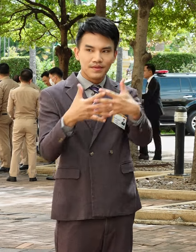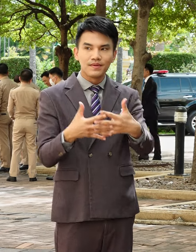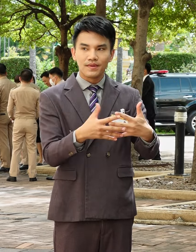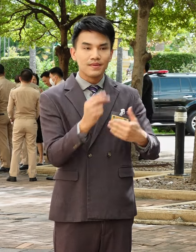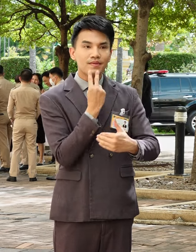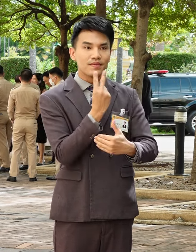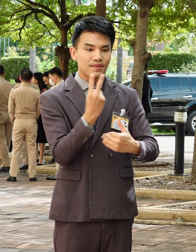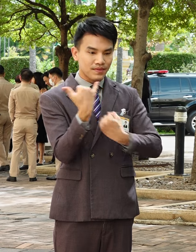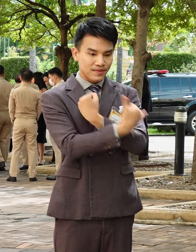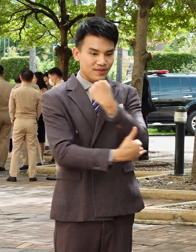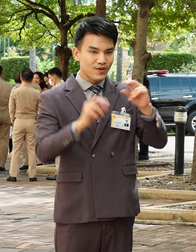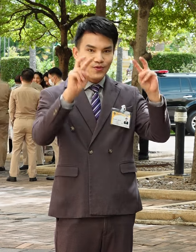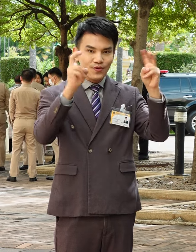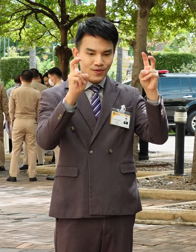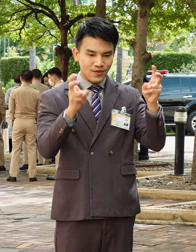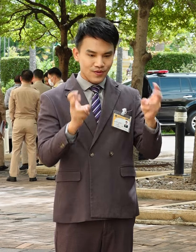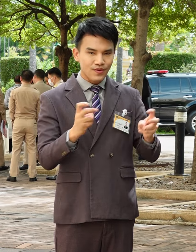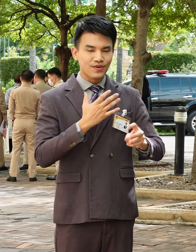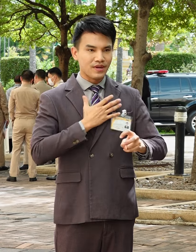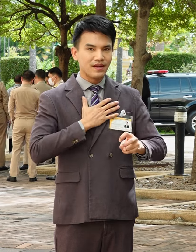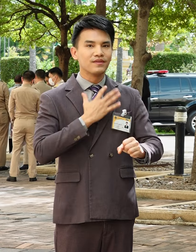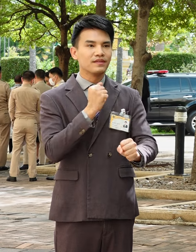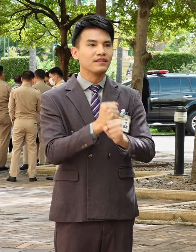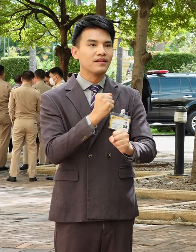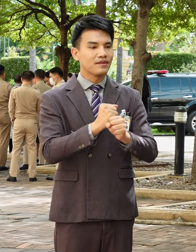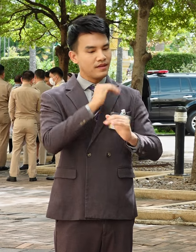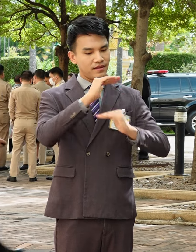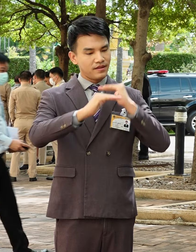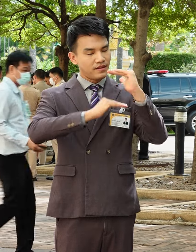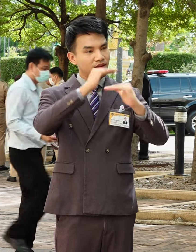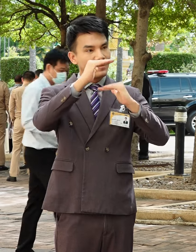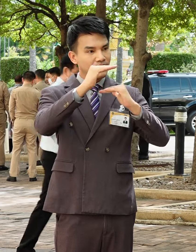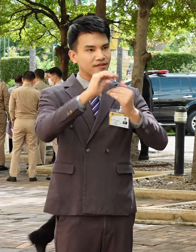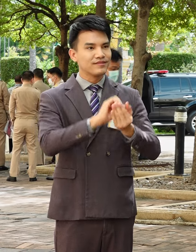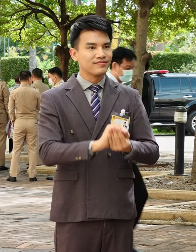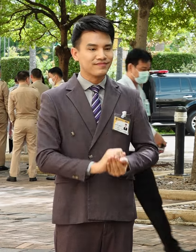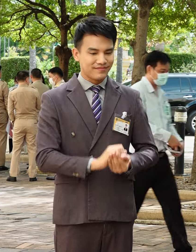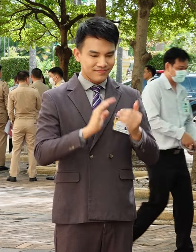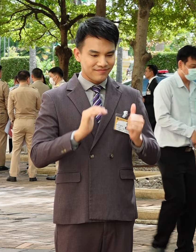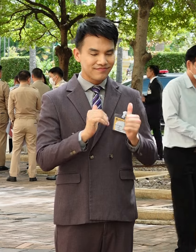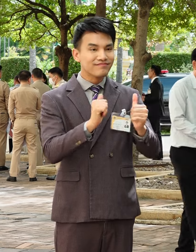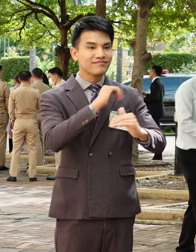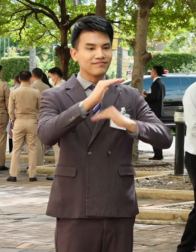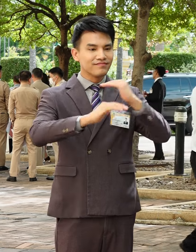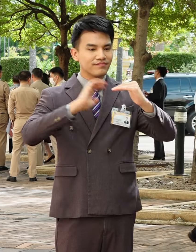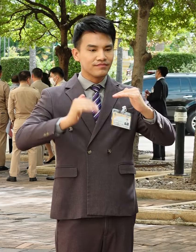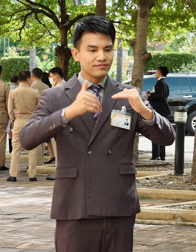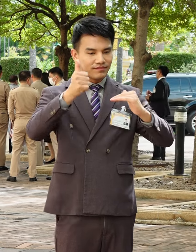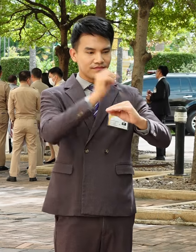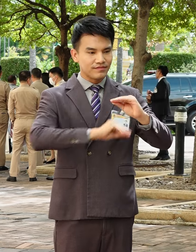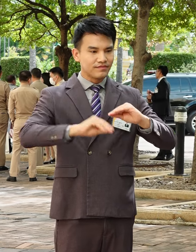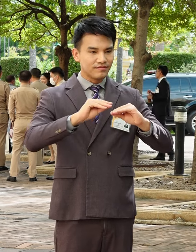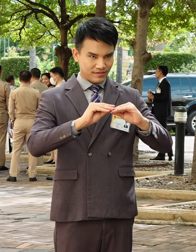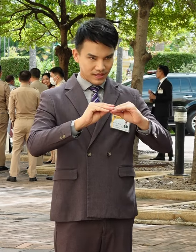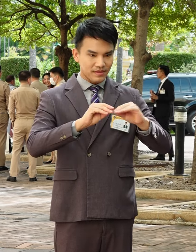ซึ่งหลายประเด็นนะครับเราก็ได้ทำงานมีการพัฒนานะครับไปในทิศทางที่ดีขึ้นไม่ว่าจะเป็นการเพิ่มจ